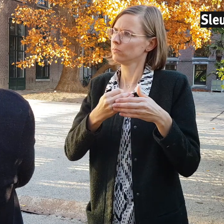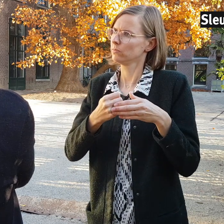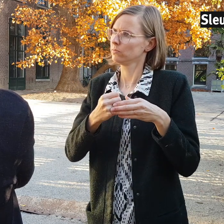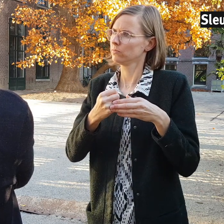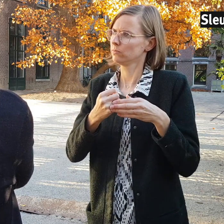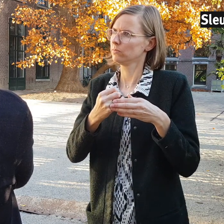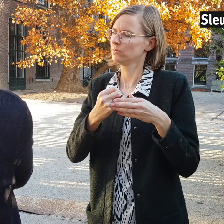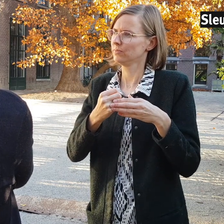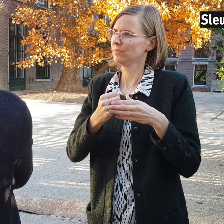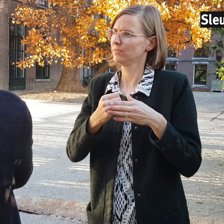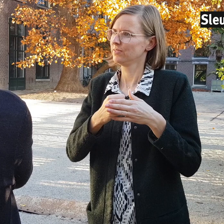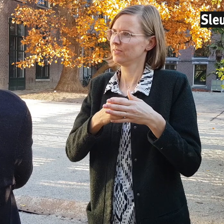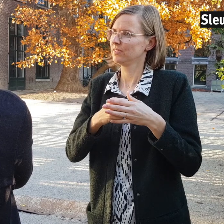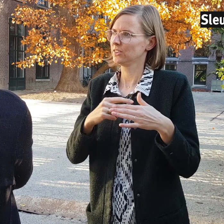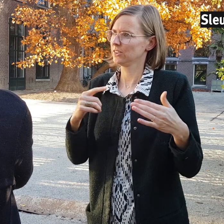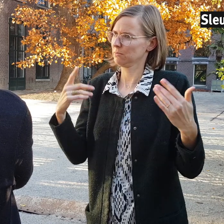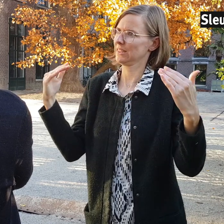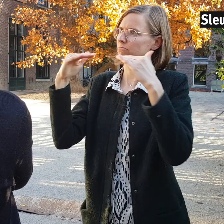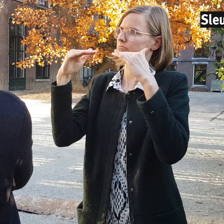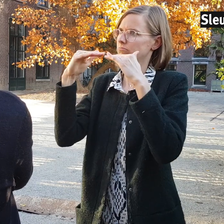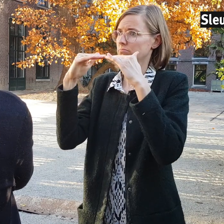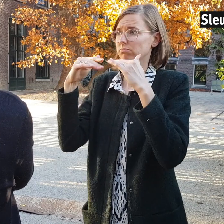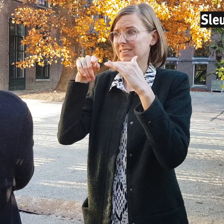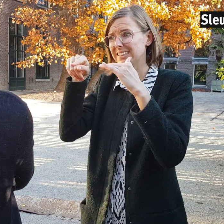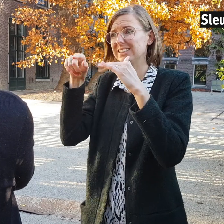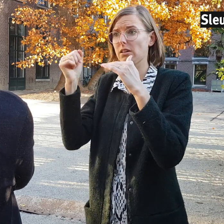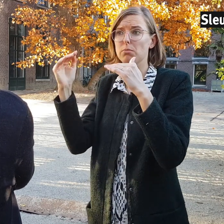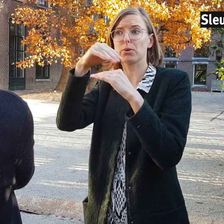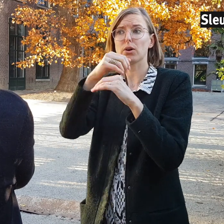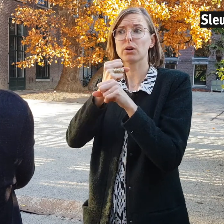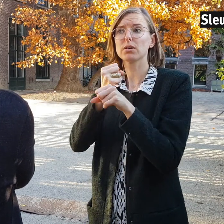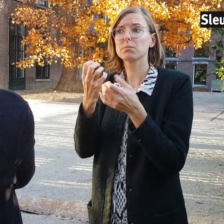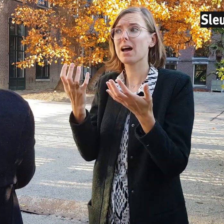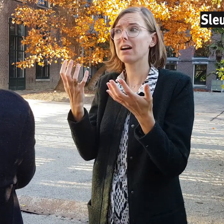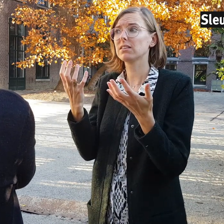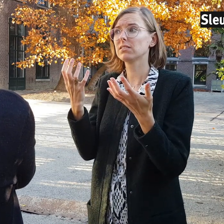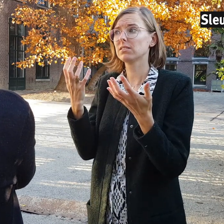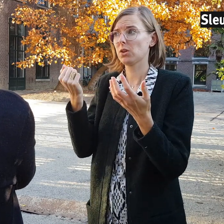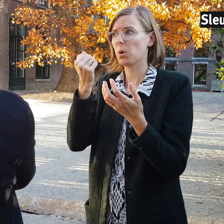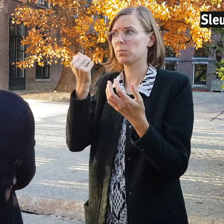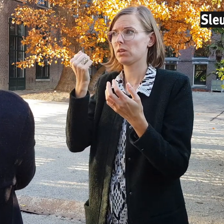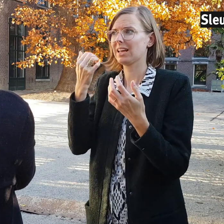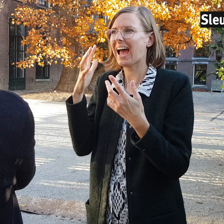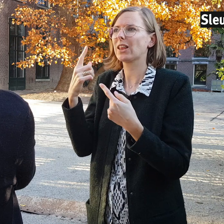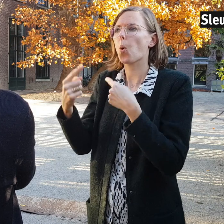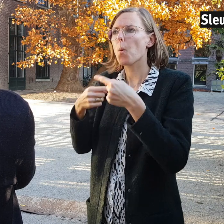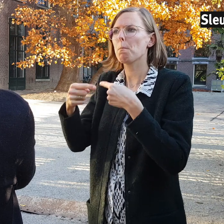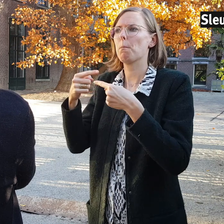nemen en hoger aanslaan. En zo zijn we eigenlijk gelijkwaardiger in onze